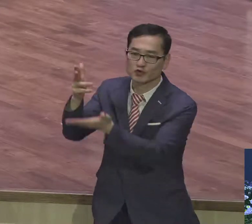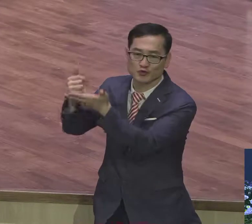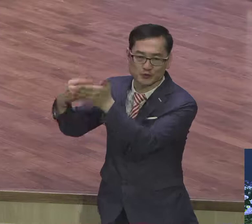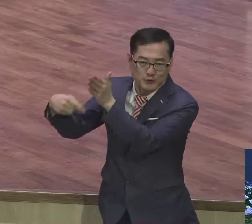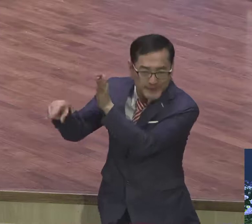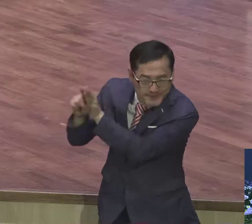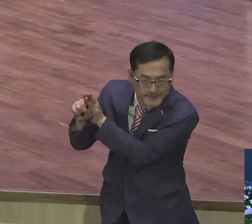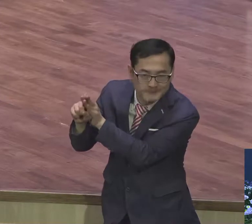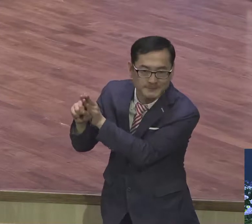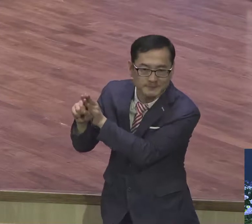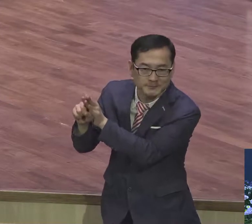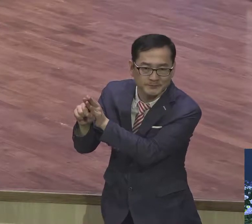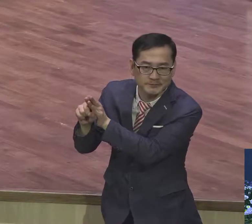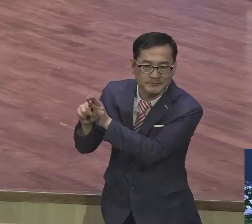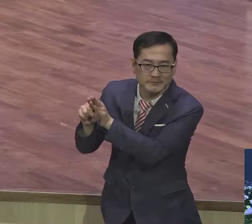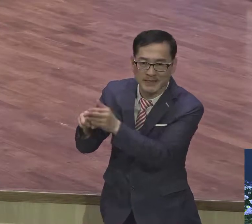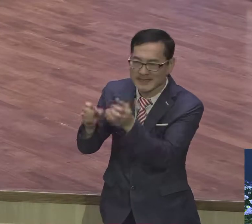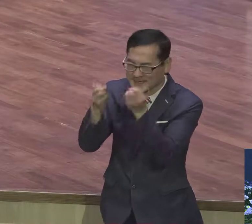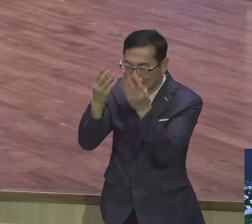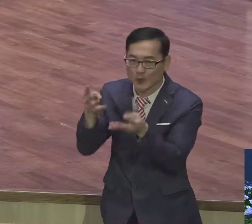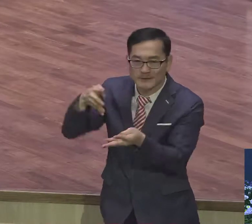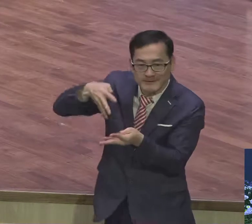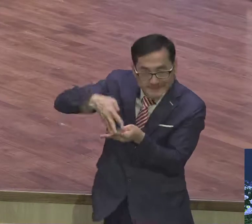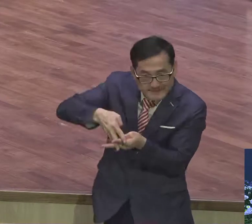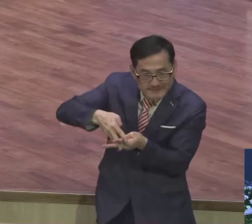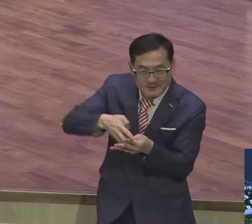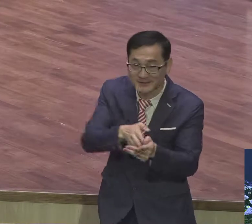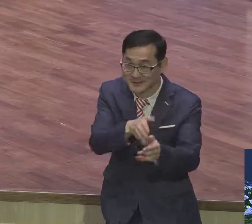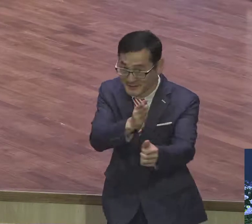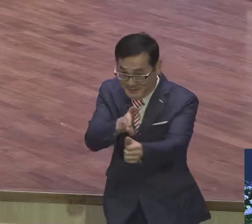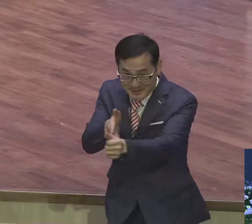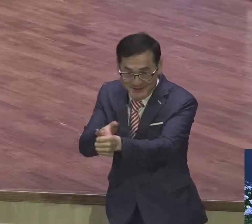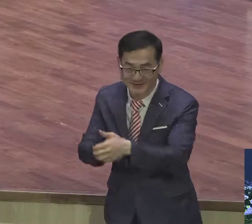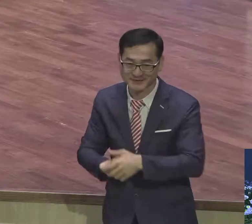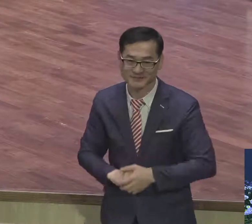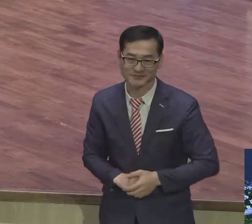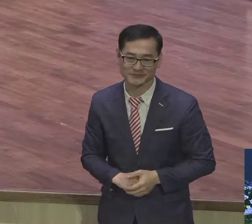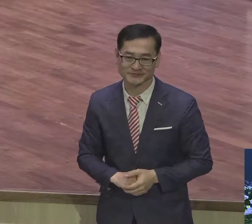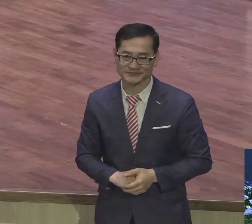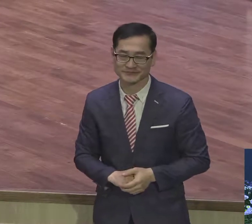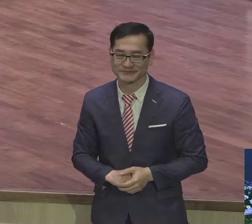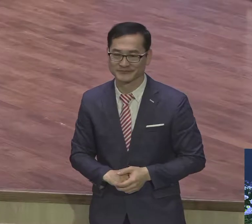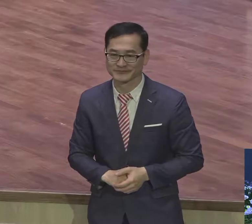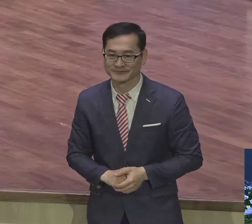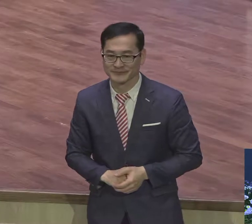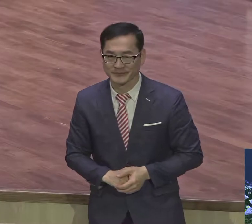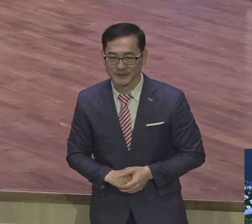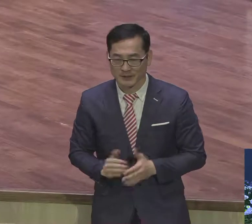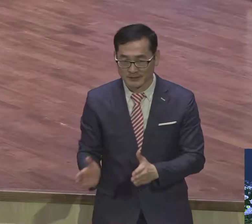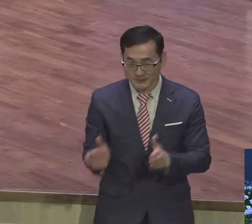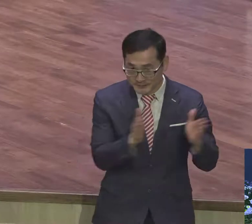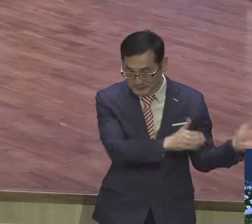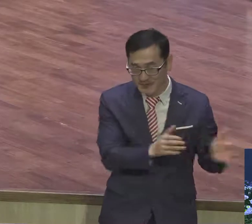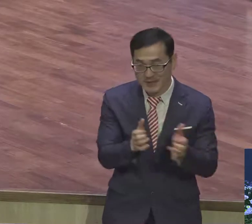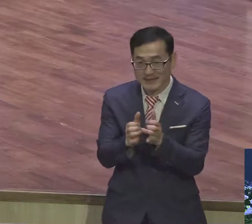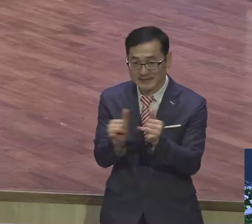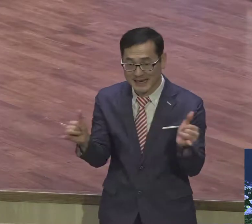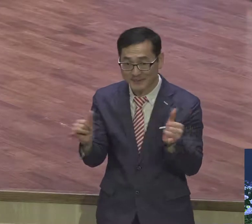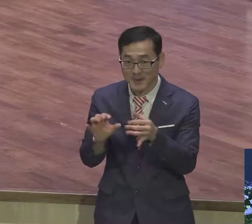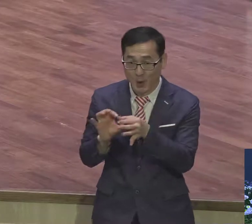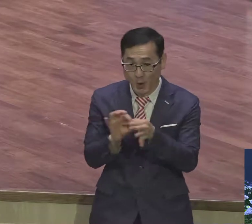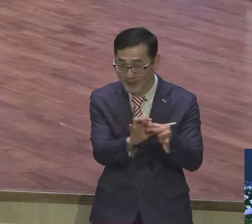새틀 인생을 축복 속속 들어가실 점으로 주부합니다 결론입니다 인간관계라는 제목에서 우리